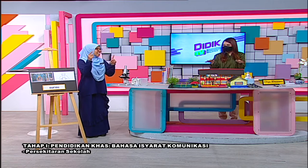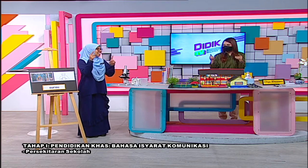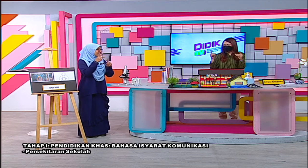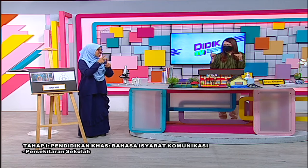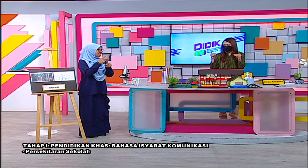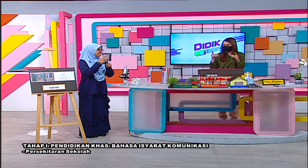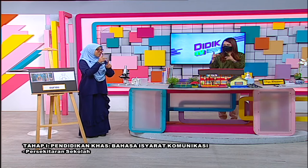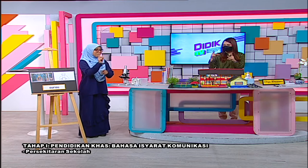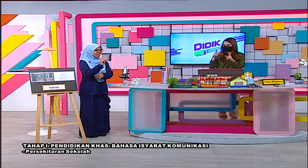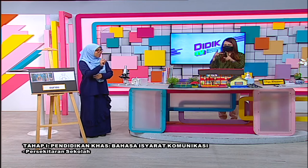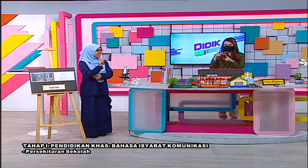Jangan ke mana-mana.